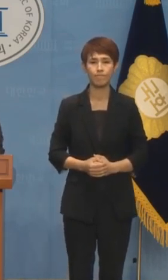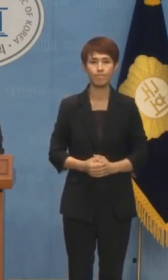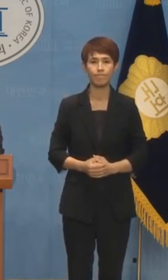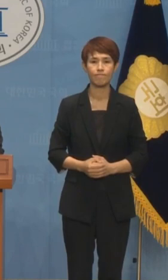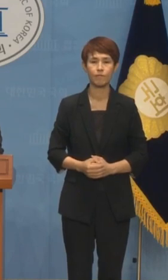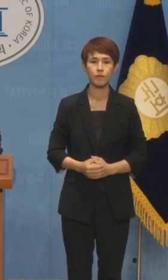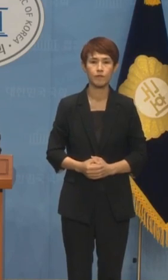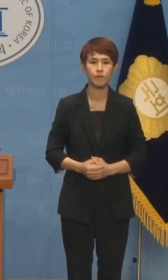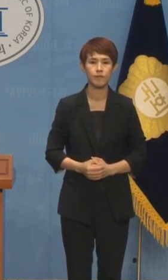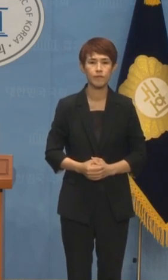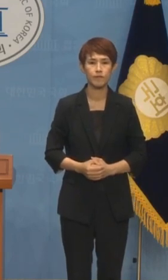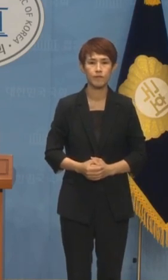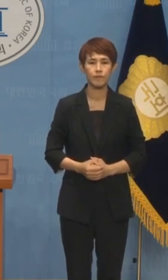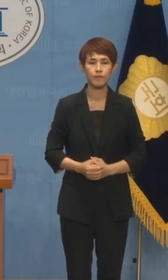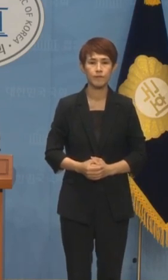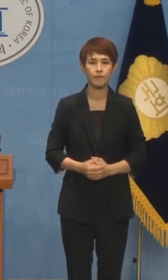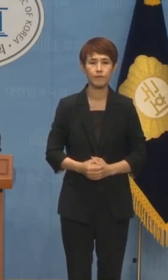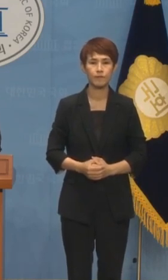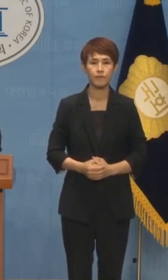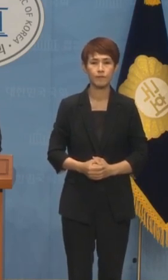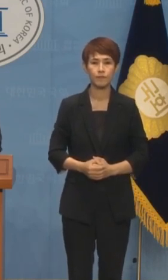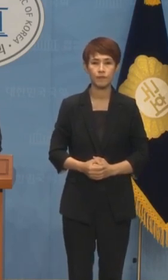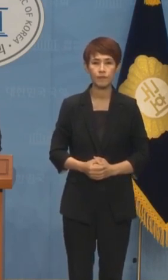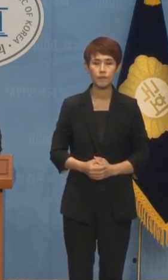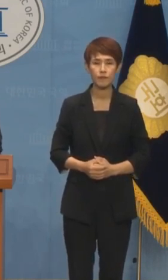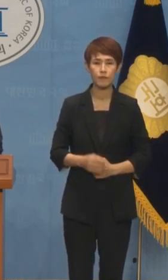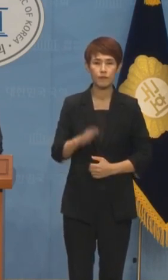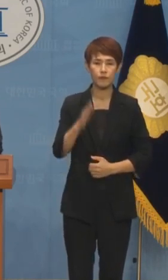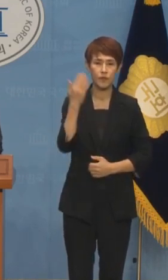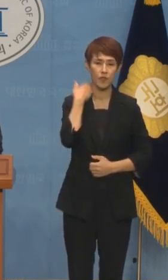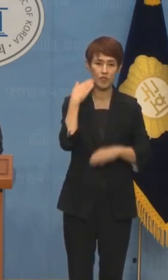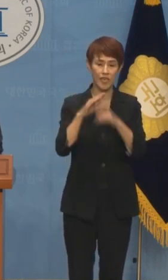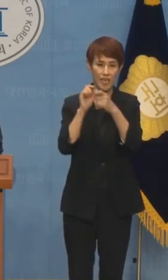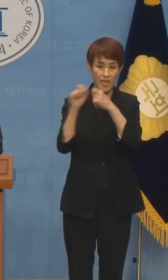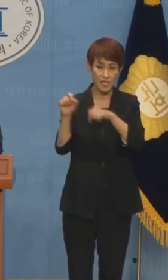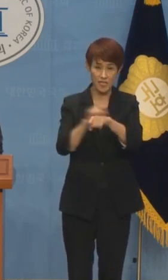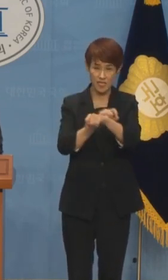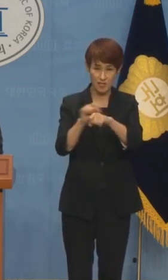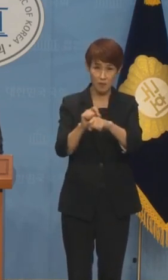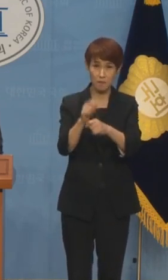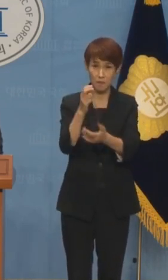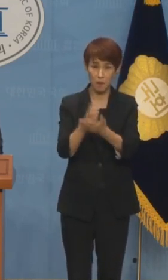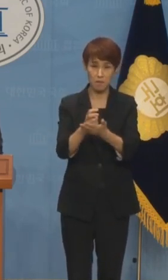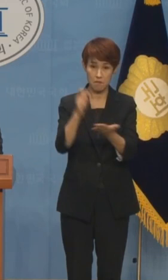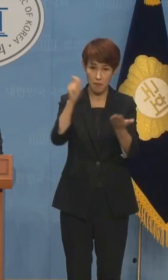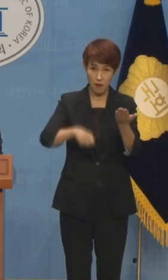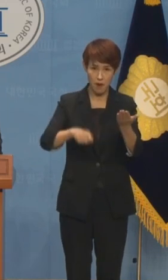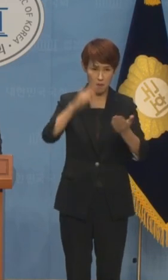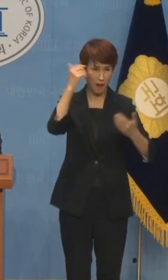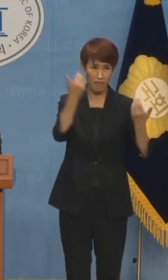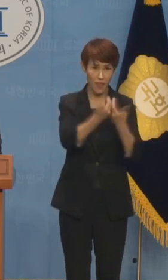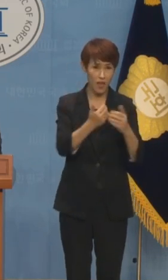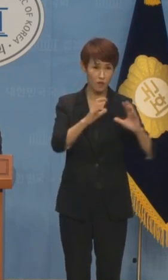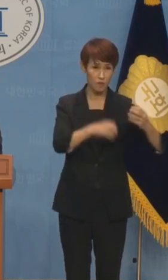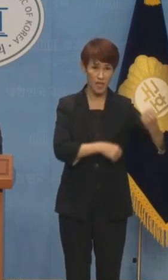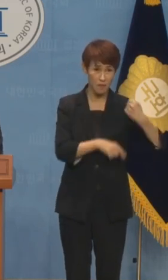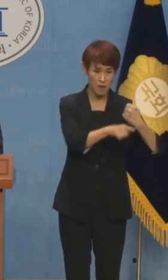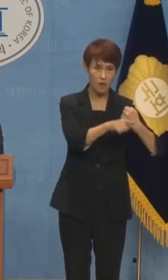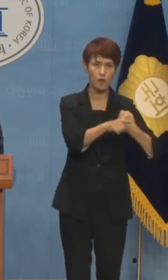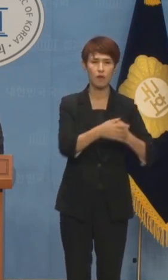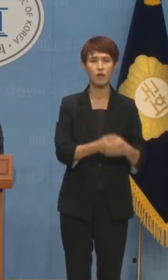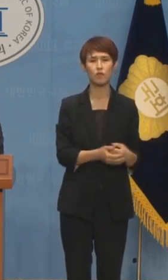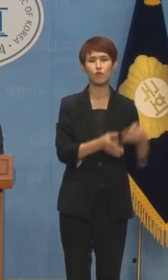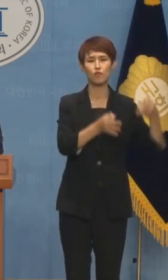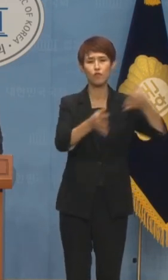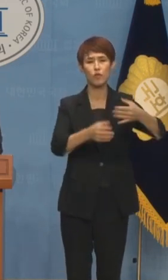다음 브리핑 이어서 하겠습니다. 전세사기 특별법 개정에 반대하는 국민의힘, 차라리 투기꾼의